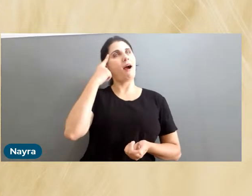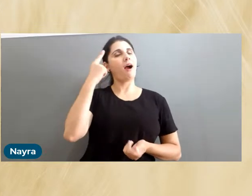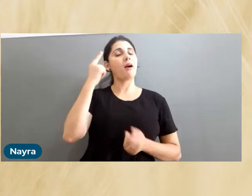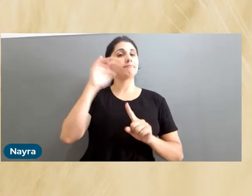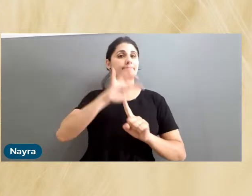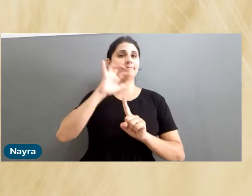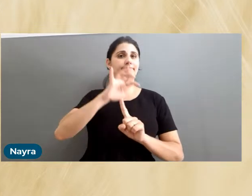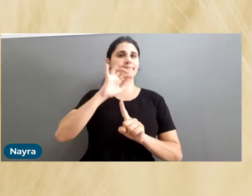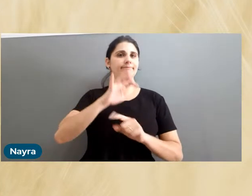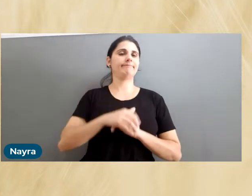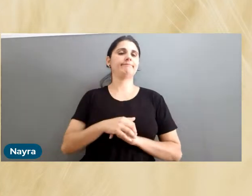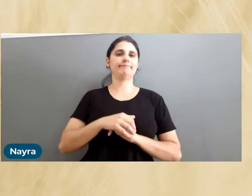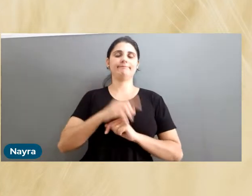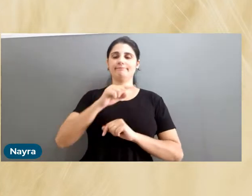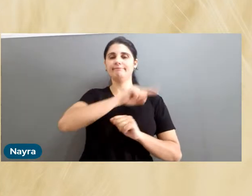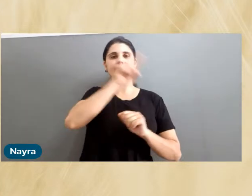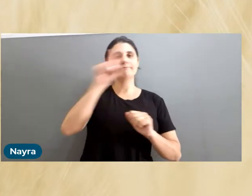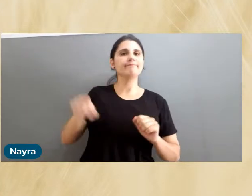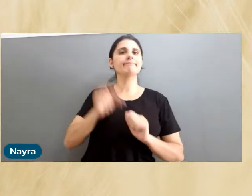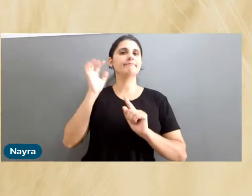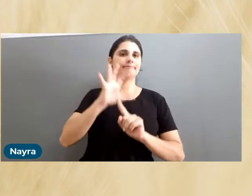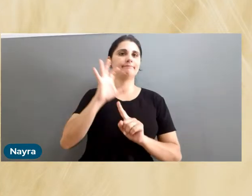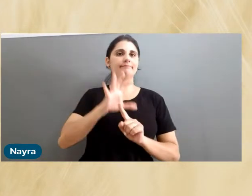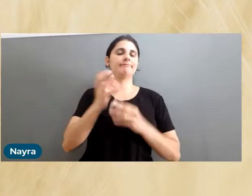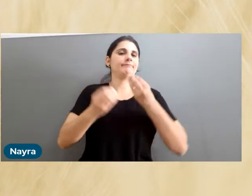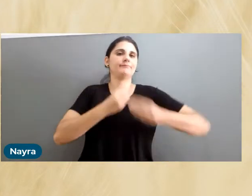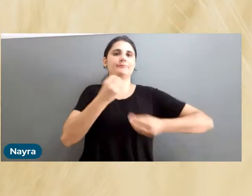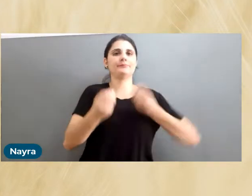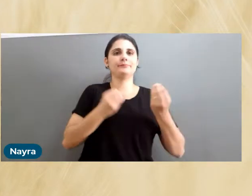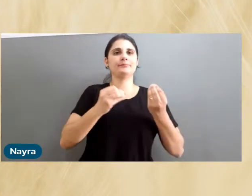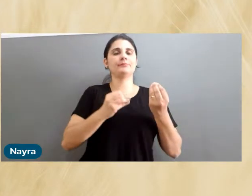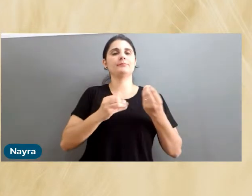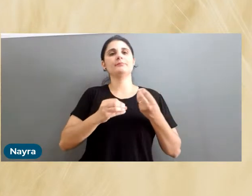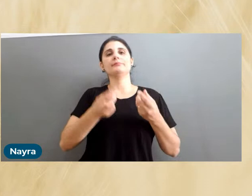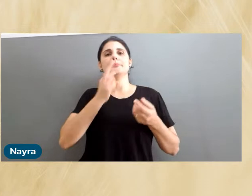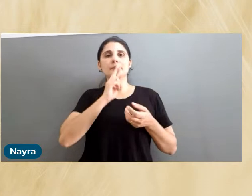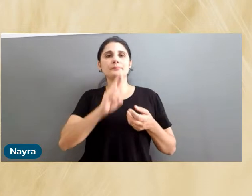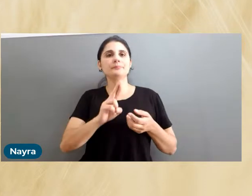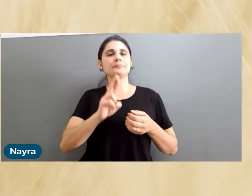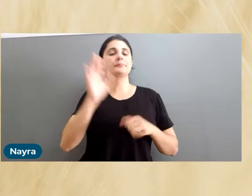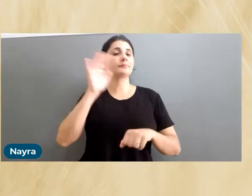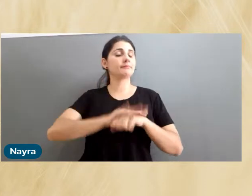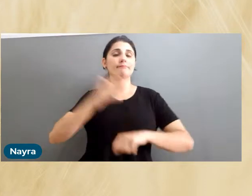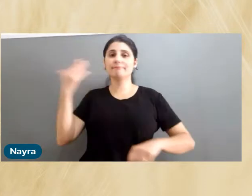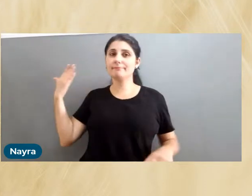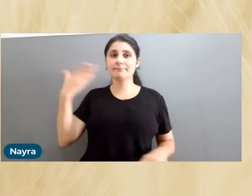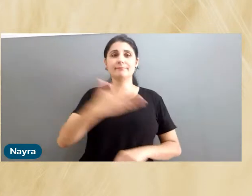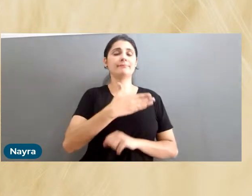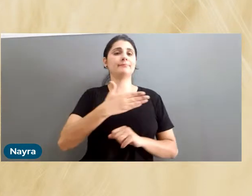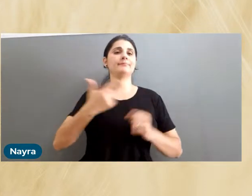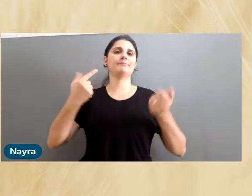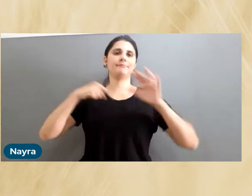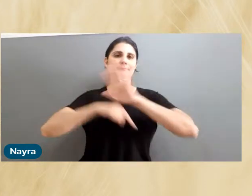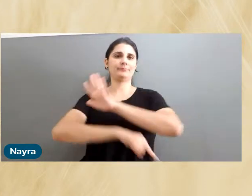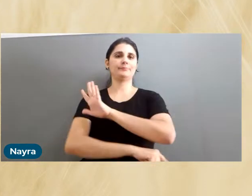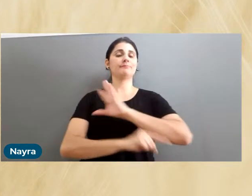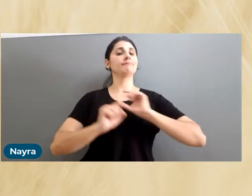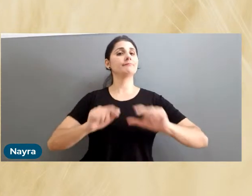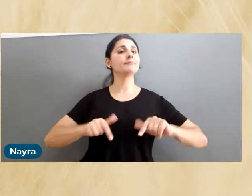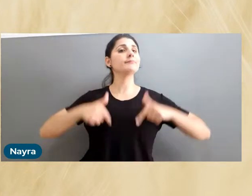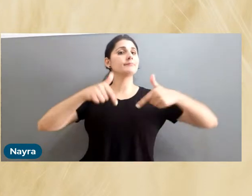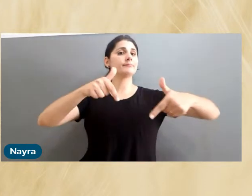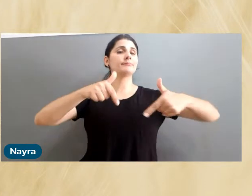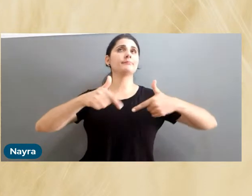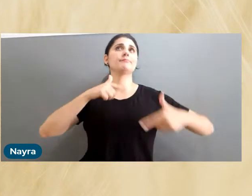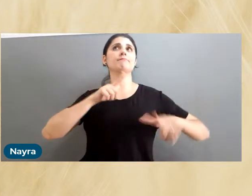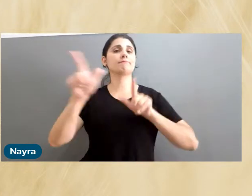temos círculos de influências que respondem de maneira mais direta ou intensa às nossas ações e outros